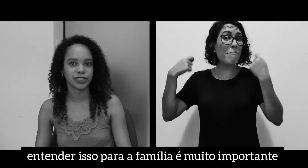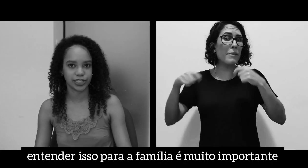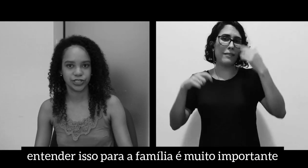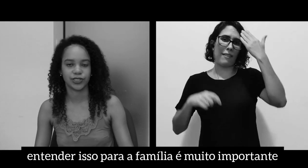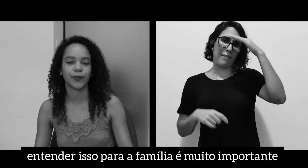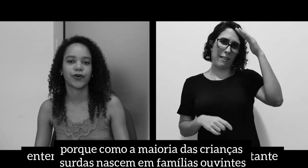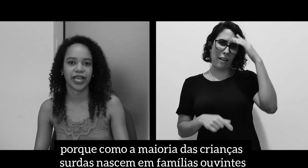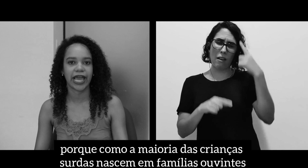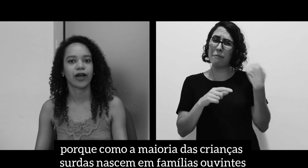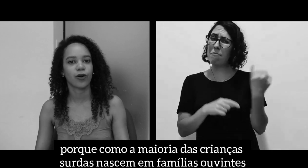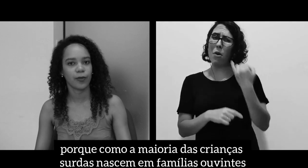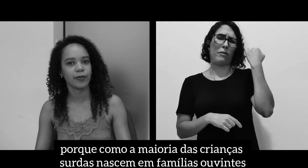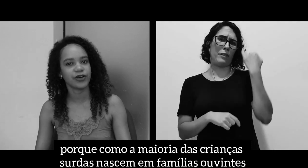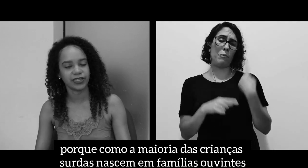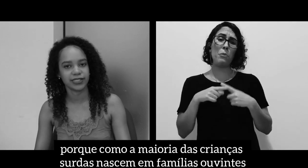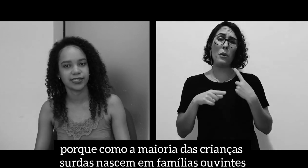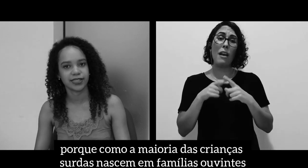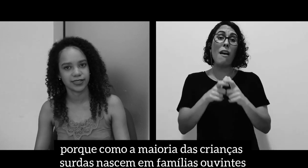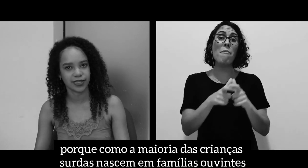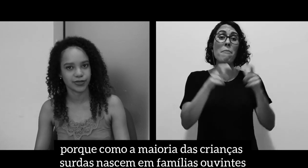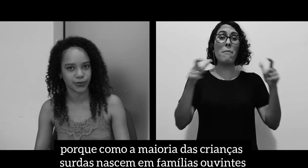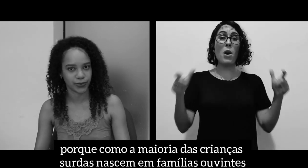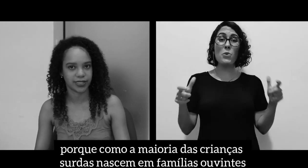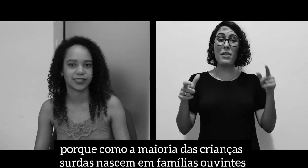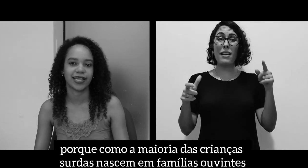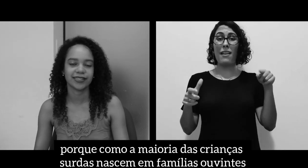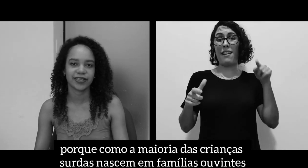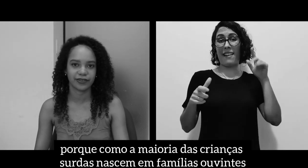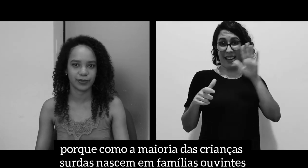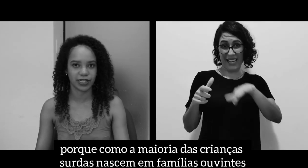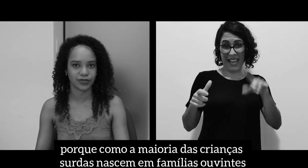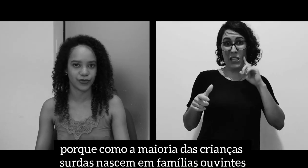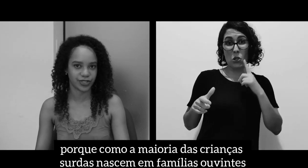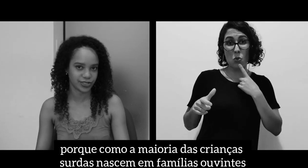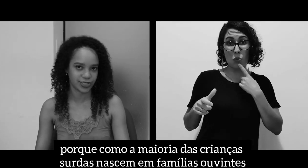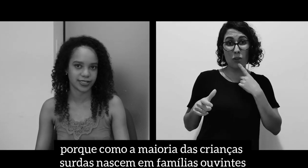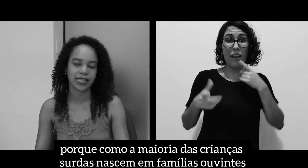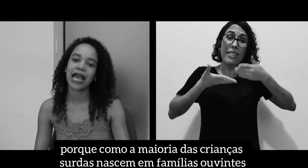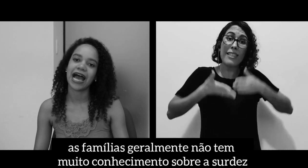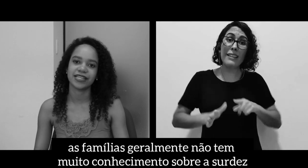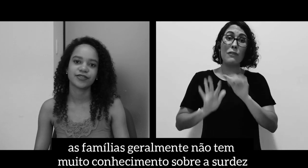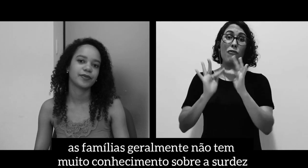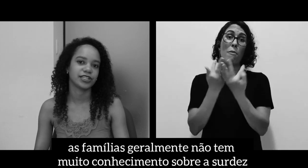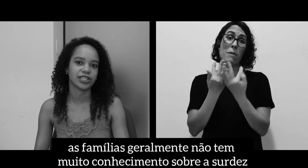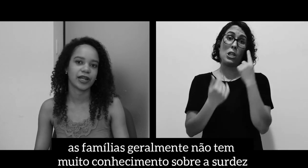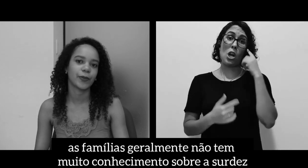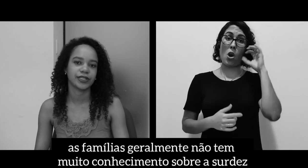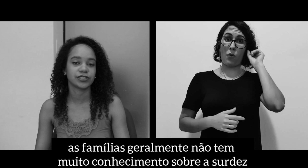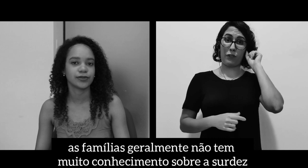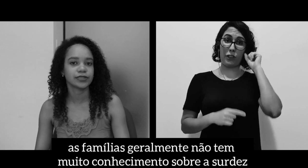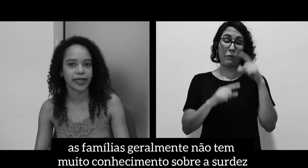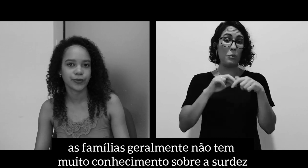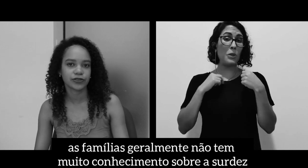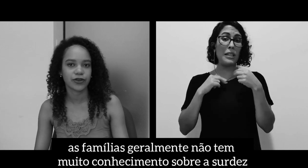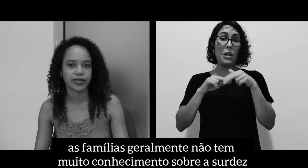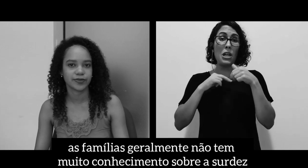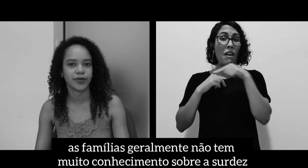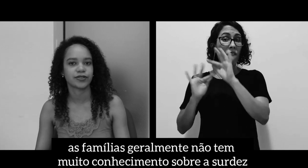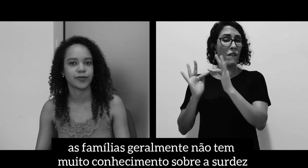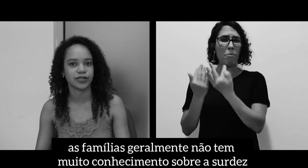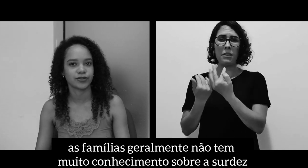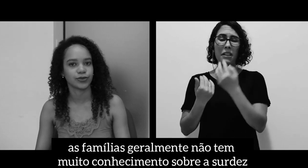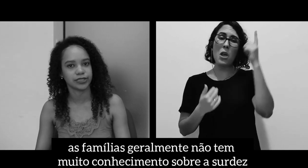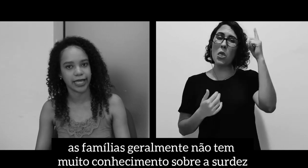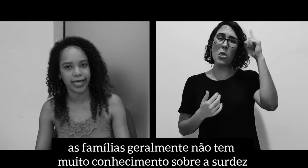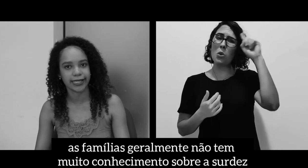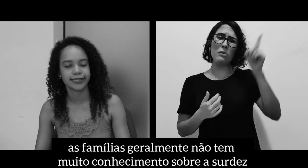muito importante, porque como a maioria das crianças surdas nascem em famílias ouvintes, as famílias geralmente não têm muito